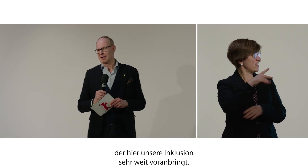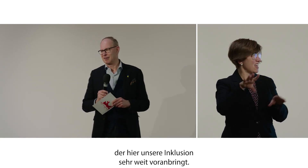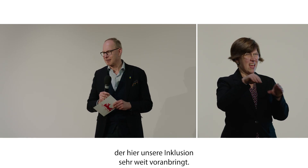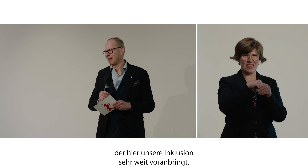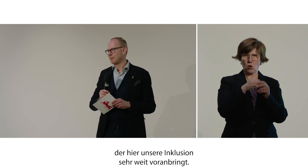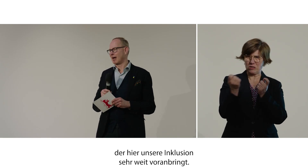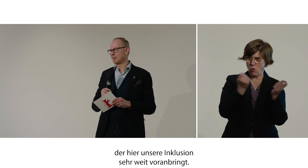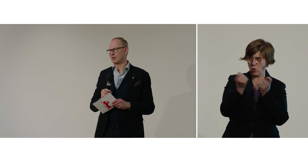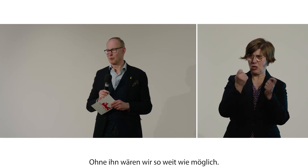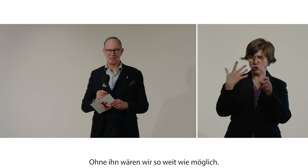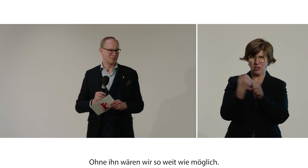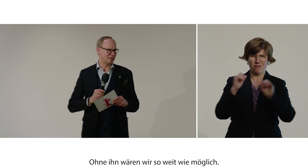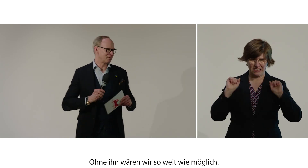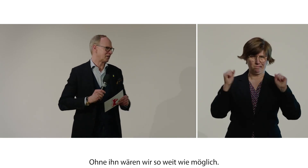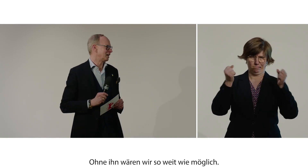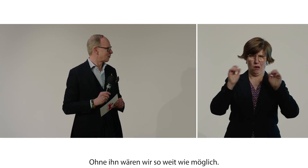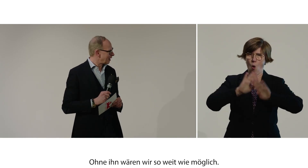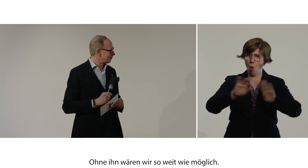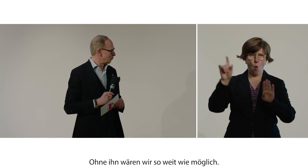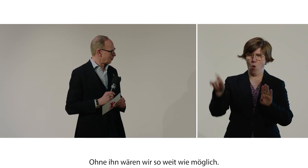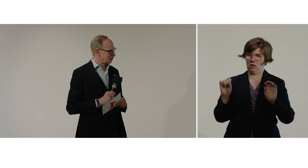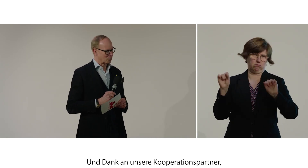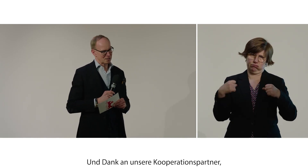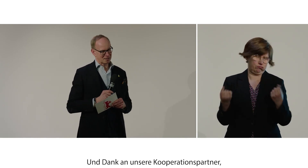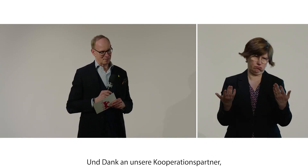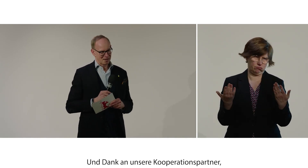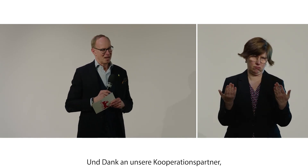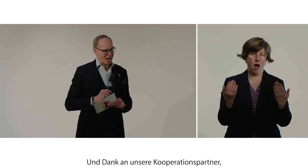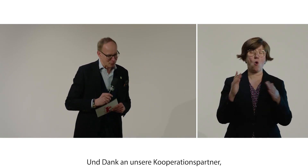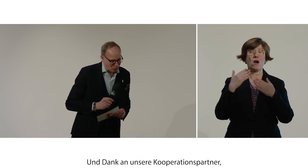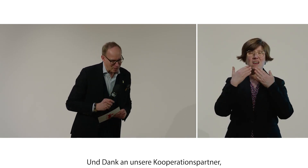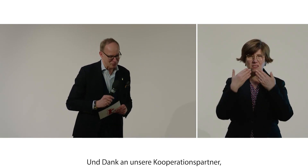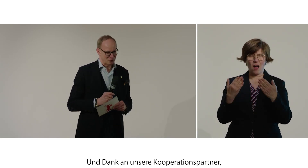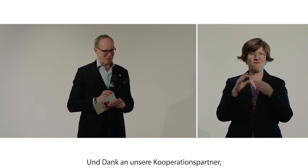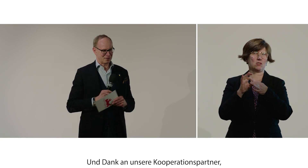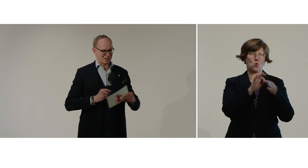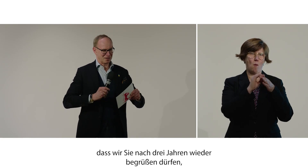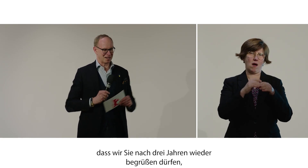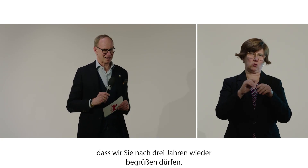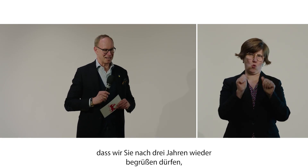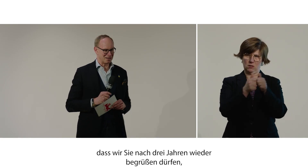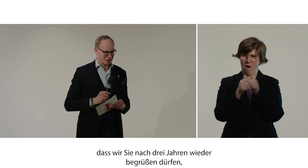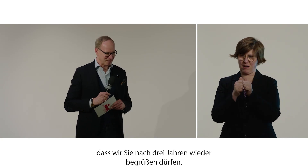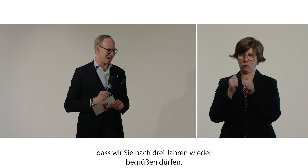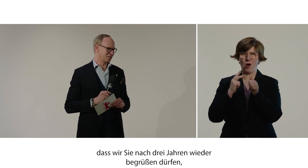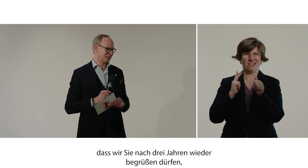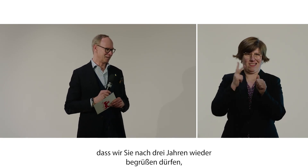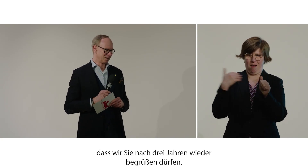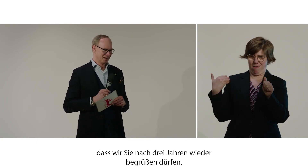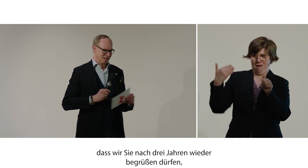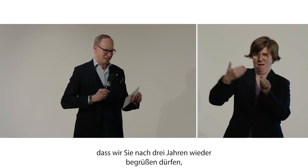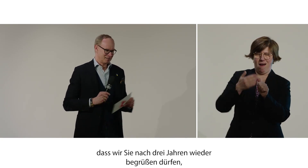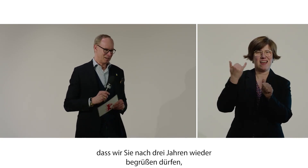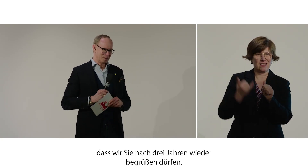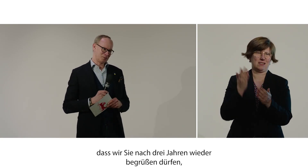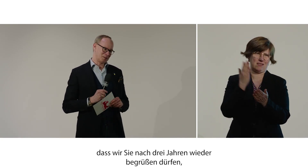sehr, sehr weit voranbringt. Ohne ihn wären wir wahrscheinlich nicht so weit wie möglich. Und dann klar an unsere Kooperationspartner, dass wir nach drei Jahren in der Tat wieder